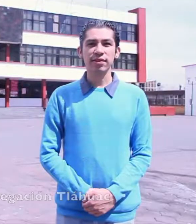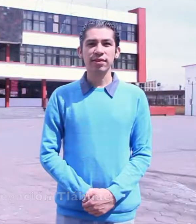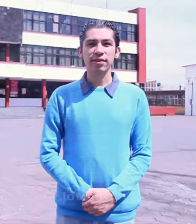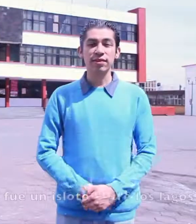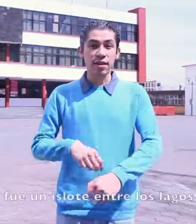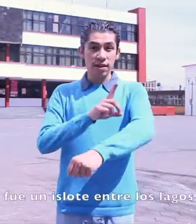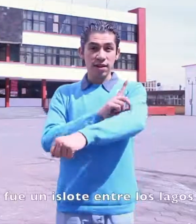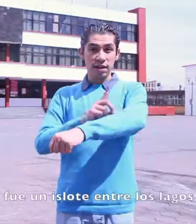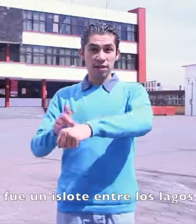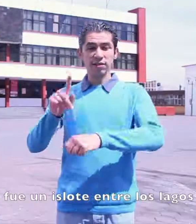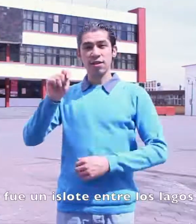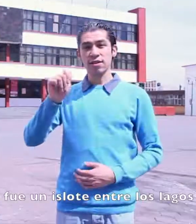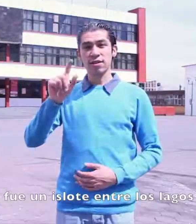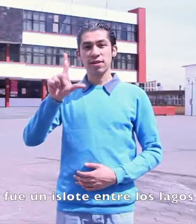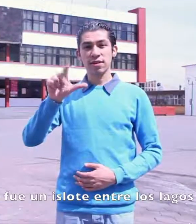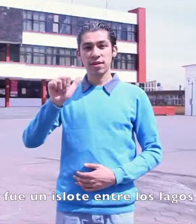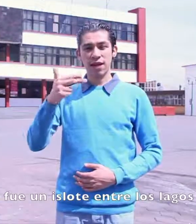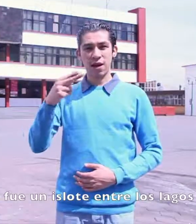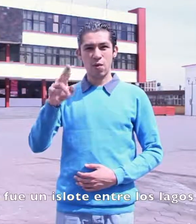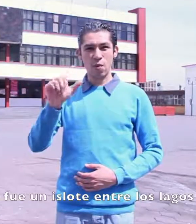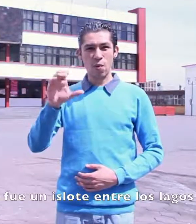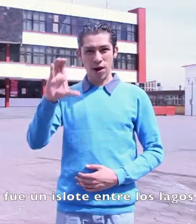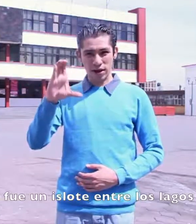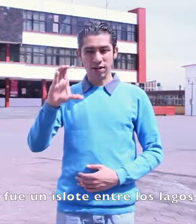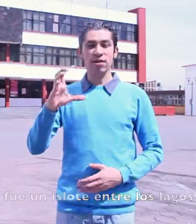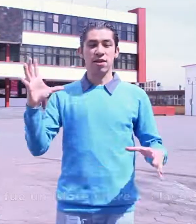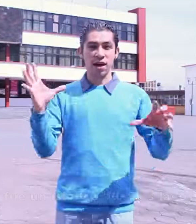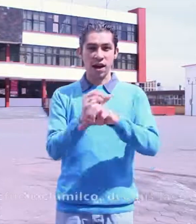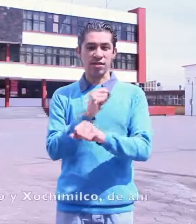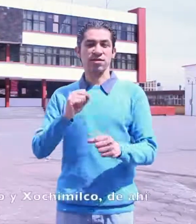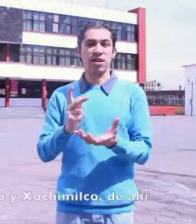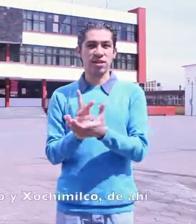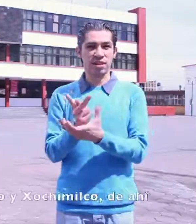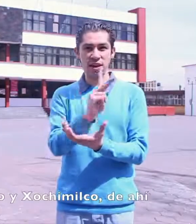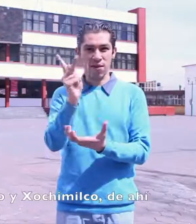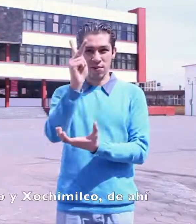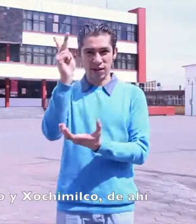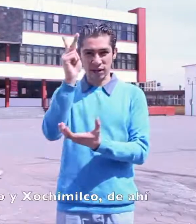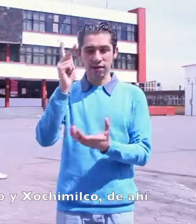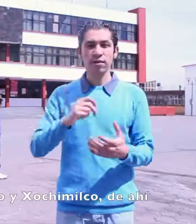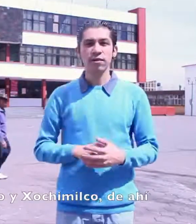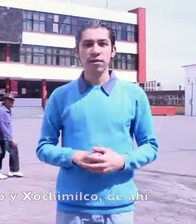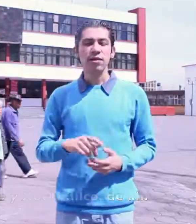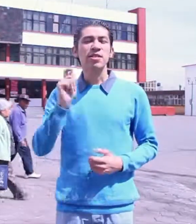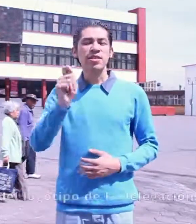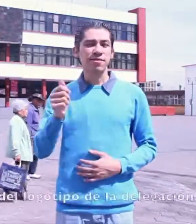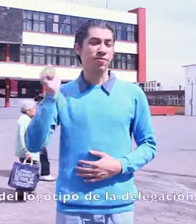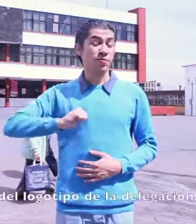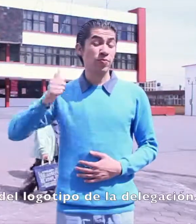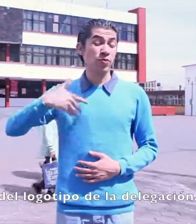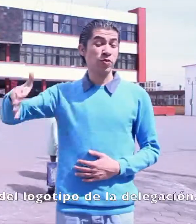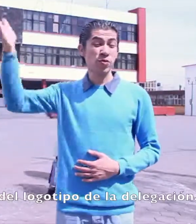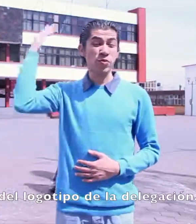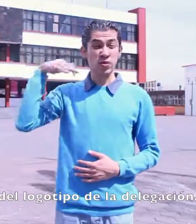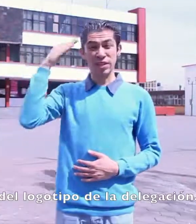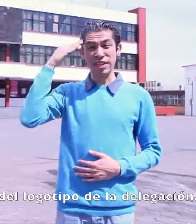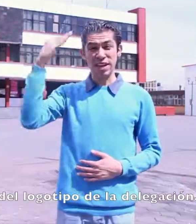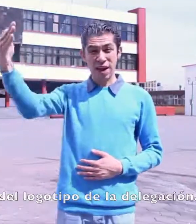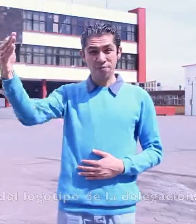Delegación Tláhuac Esta delegación fue un islote entre los lagos de Chalco y Xochimilco De ahí se tomó la idea del logotipo de la delegación